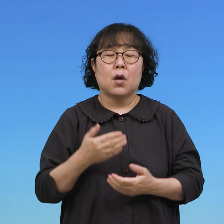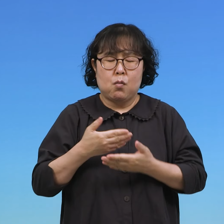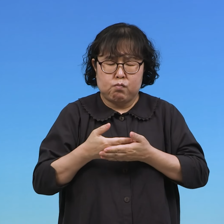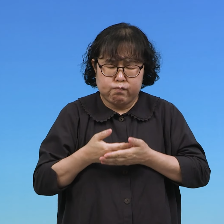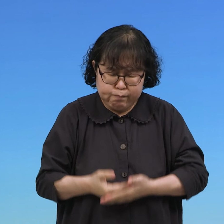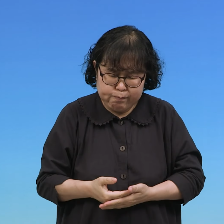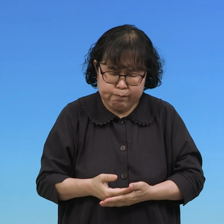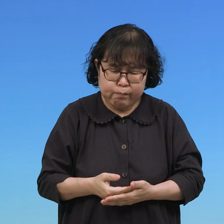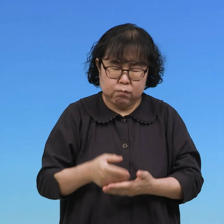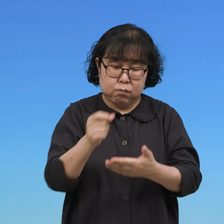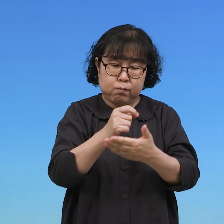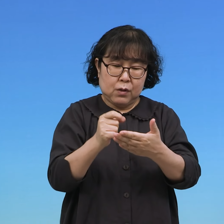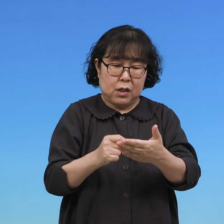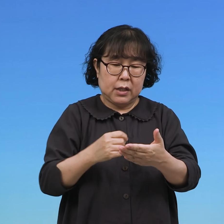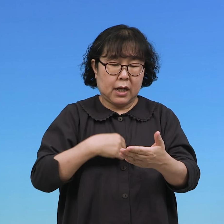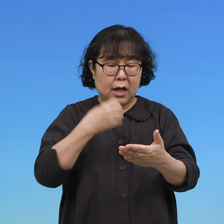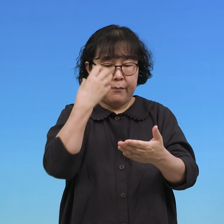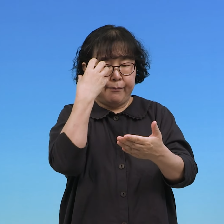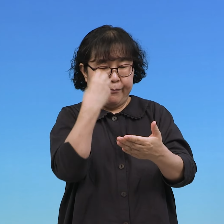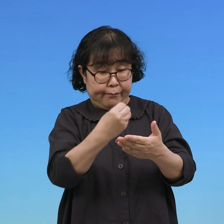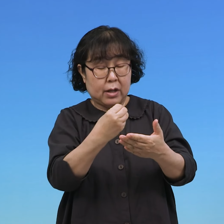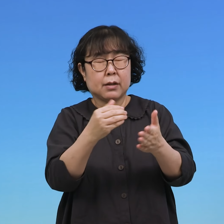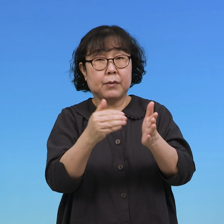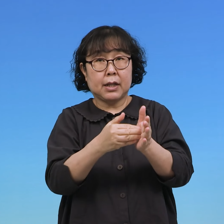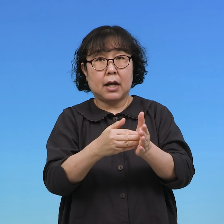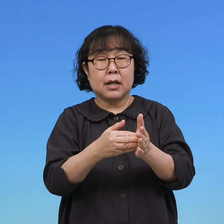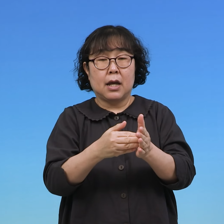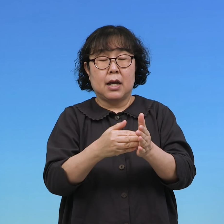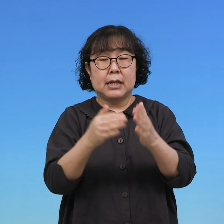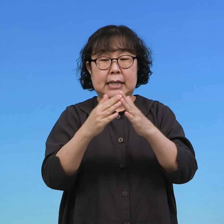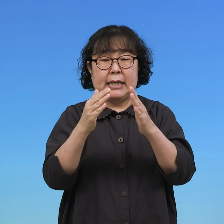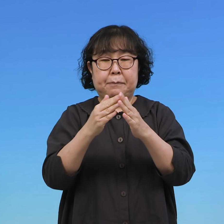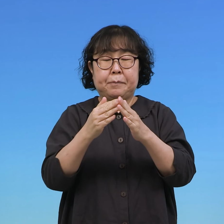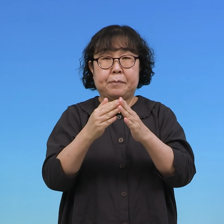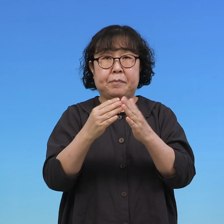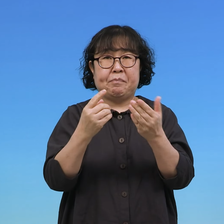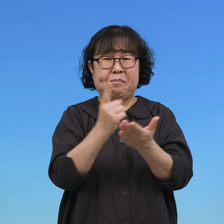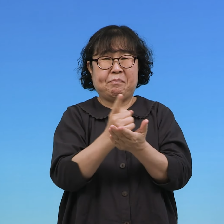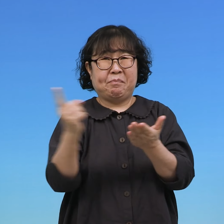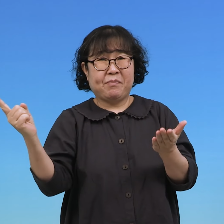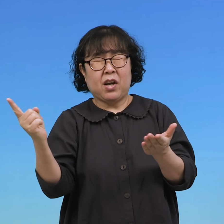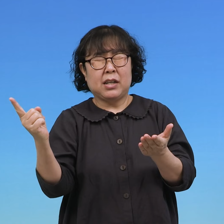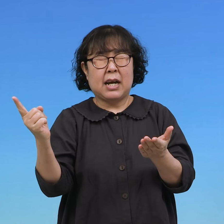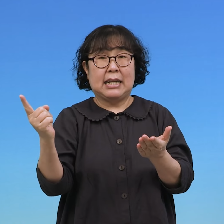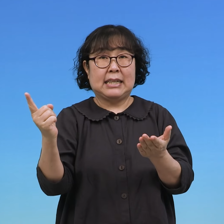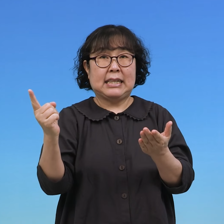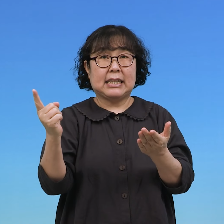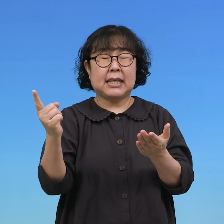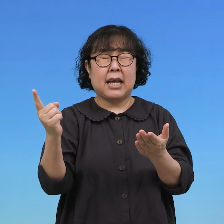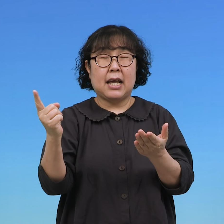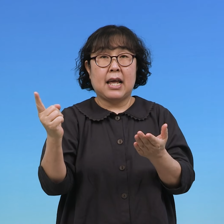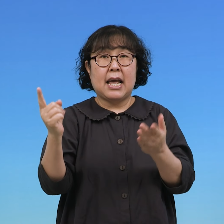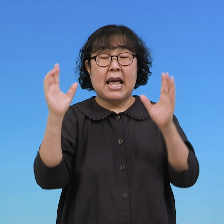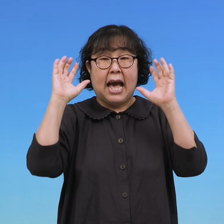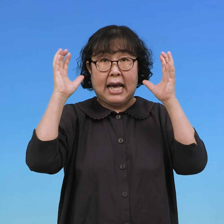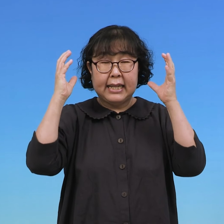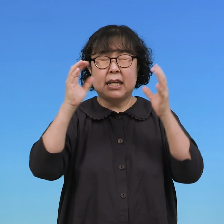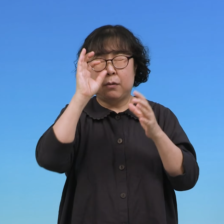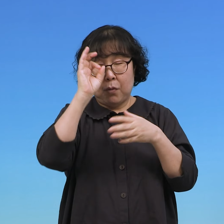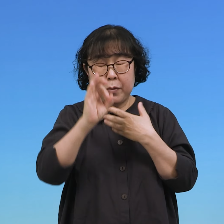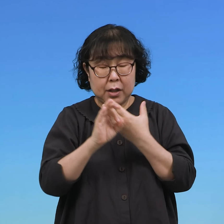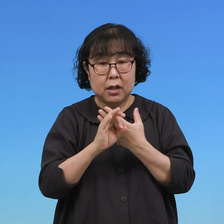글 하나를 제가 슬쩍 본 겁니다. 거기 보니까요, 가출 청소년들이 있잖아요. 애들이 뭔 일이 좀